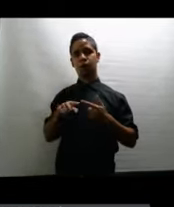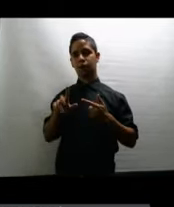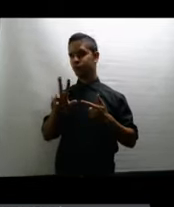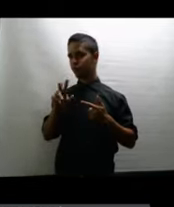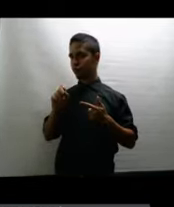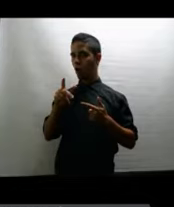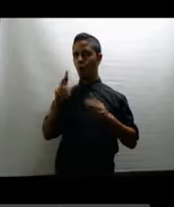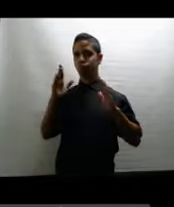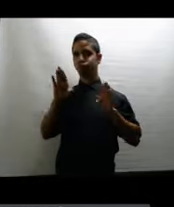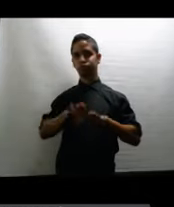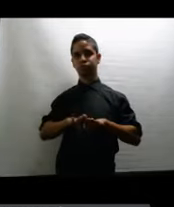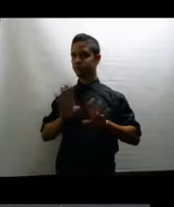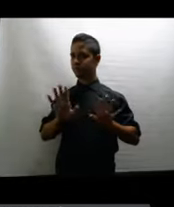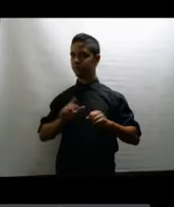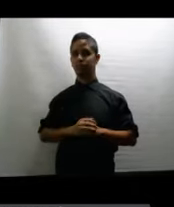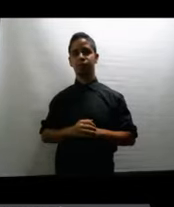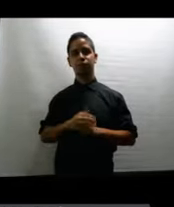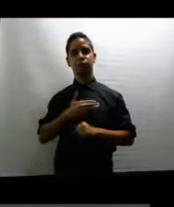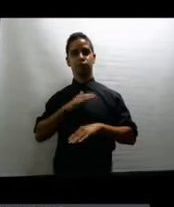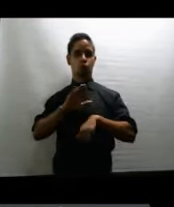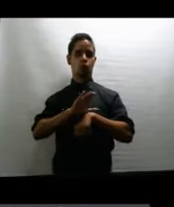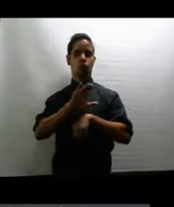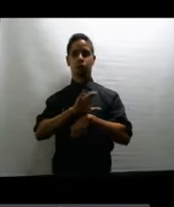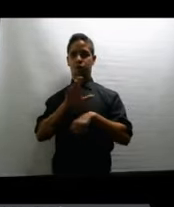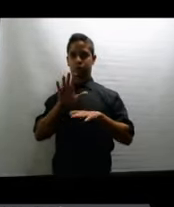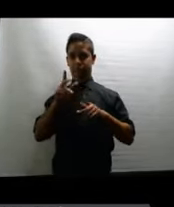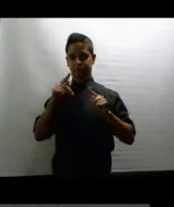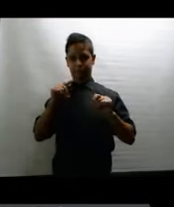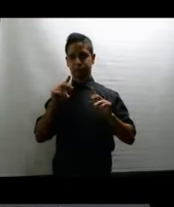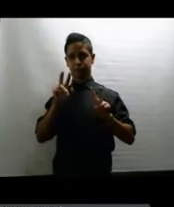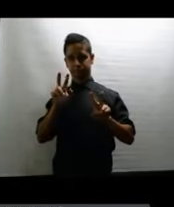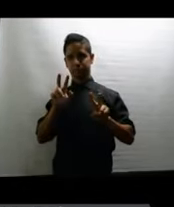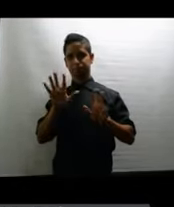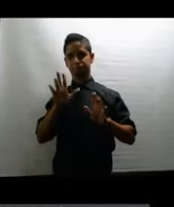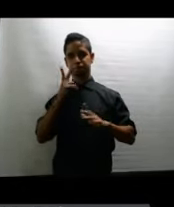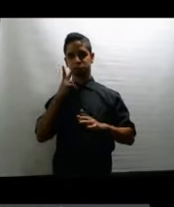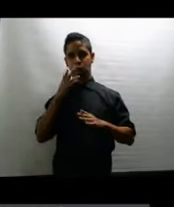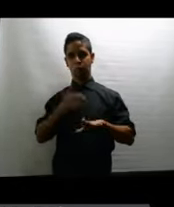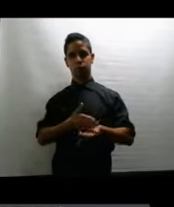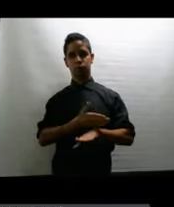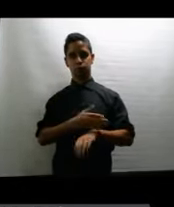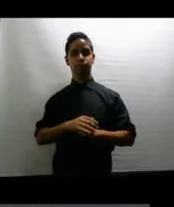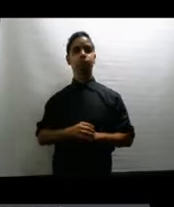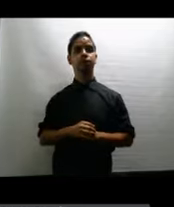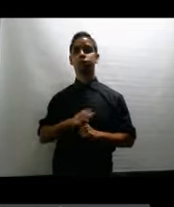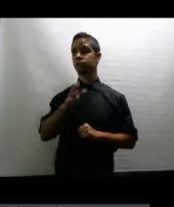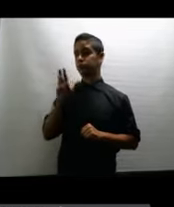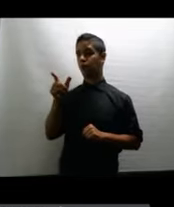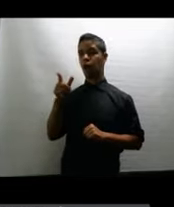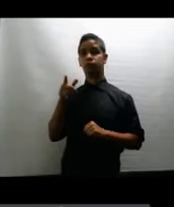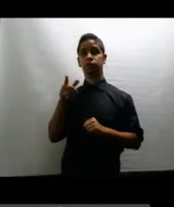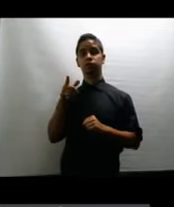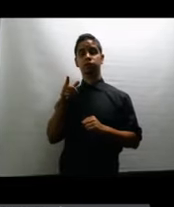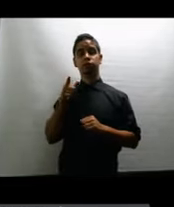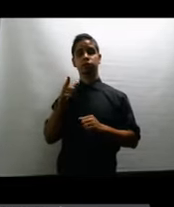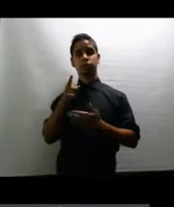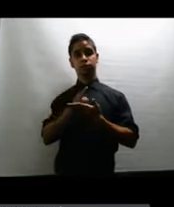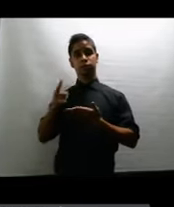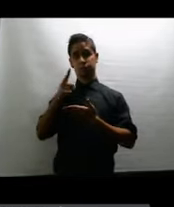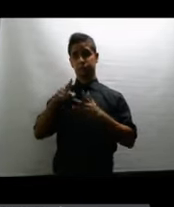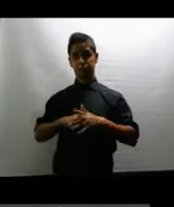internet. Por favor, su compu. Por ay, favor, bendito sea el Señor. Y pero, empieza entonces ya la semana que viene el mejor mes del